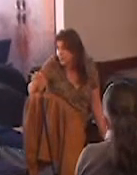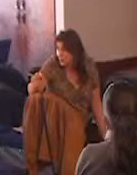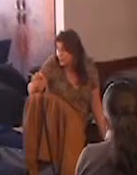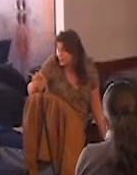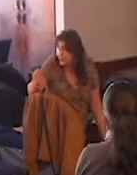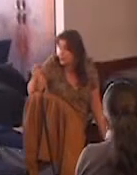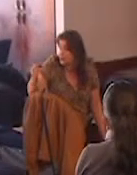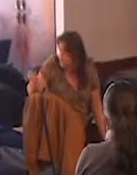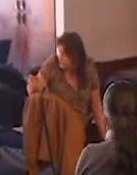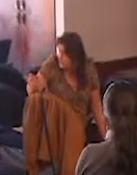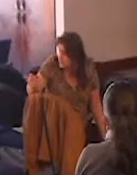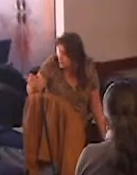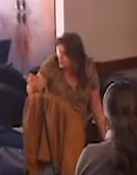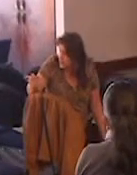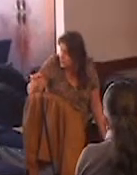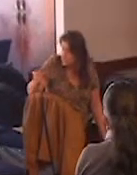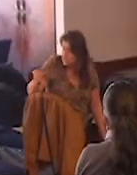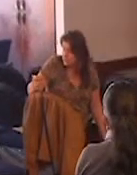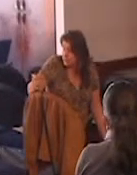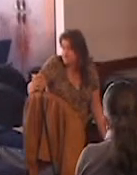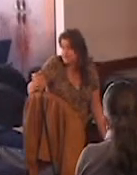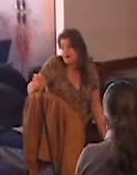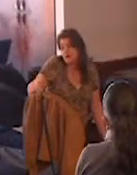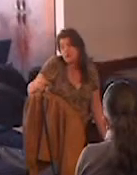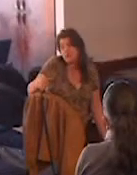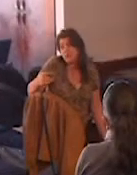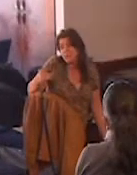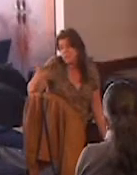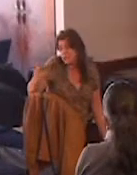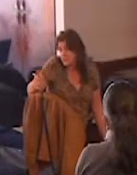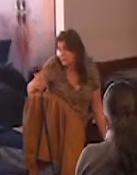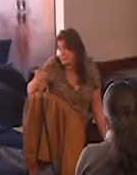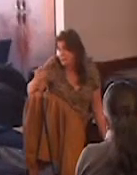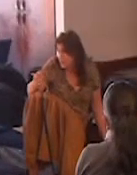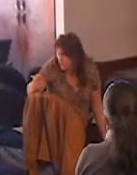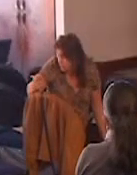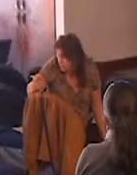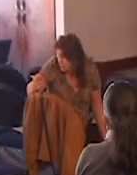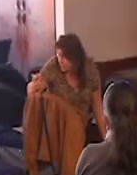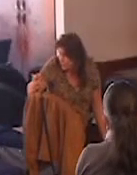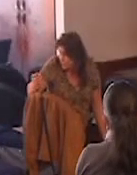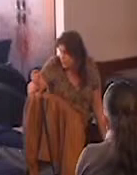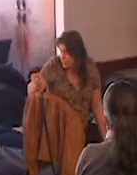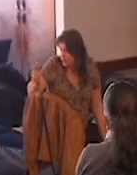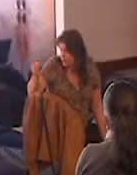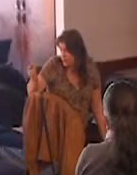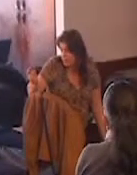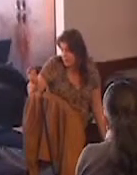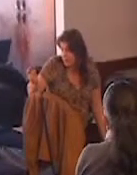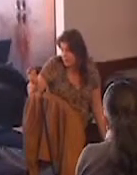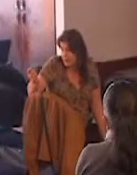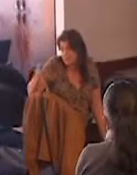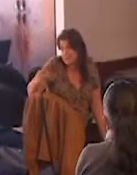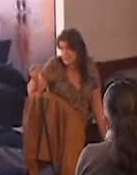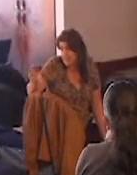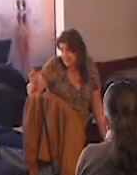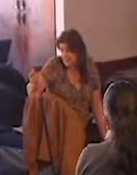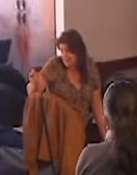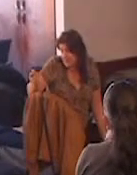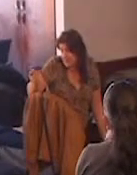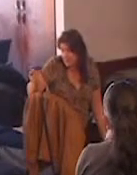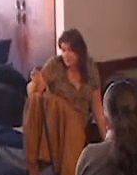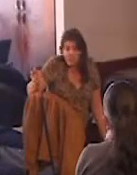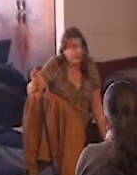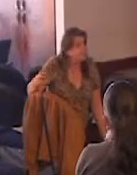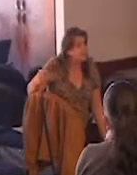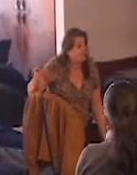estos 2 años mi hijo ha avanzado mucho, no solo en comunicación, sino que se le ha trabajado mucho procesos cognitivos. Porque comunicar